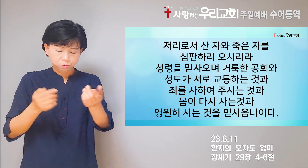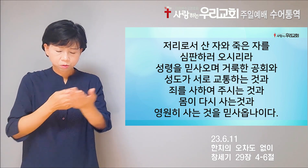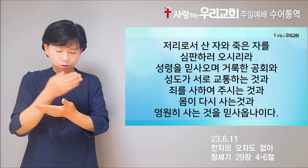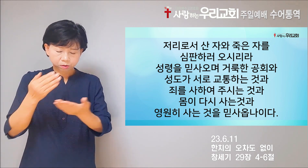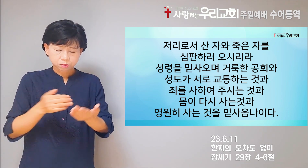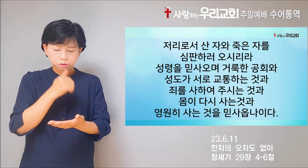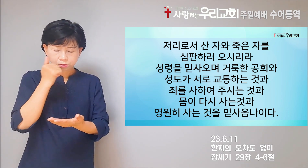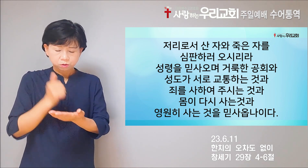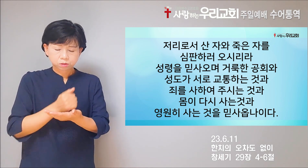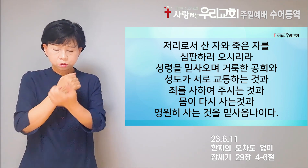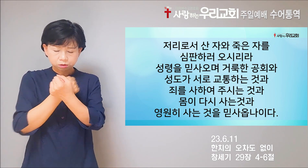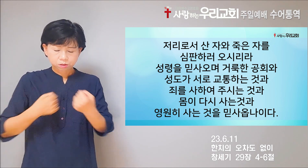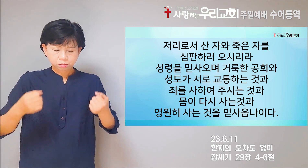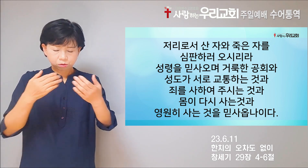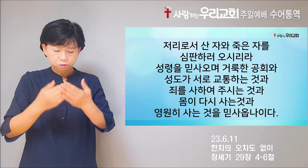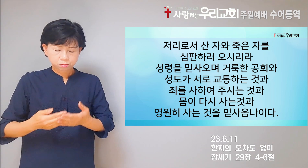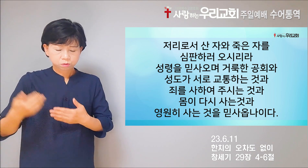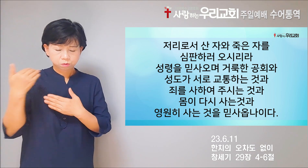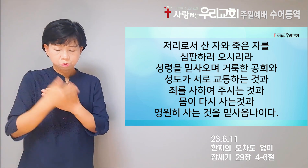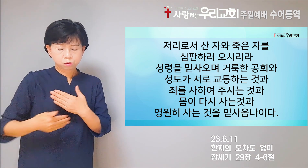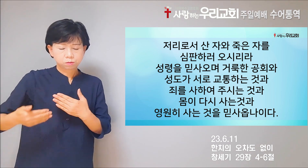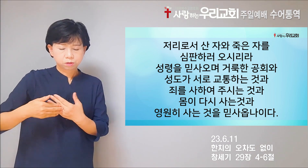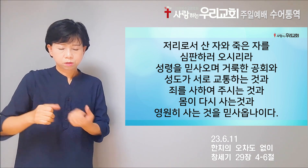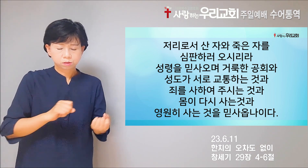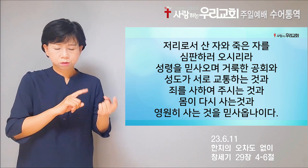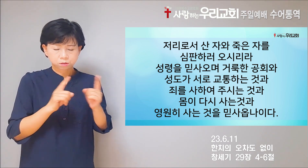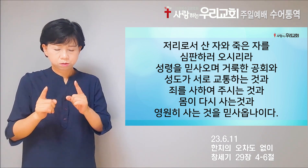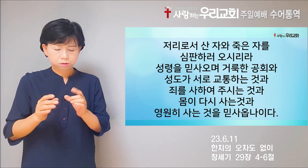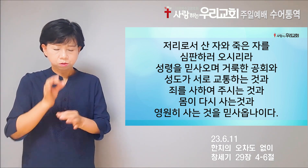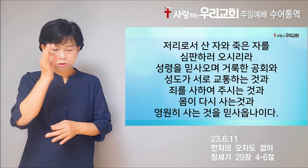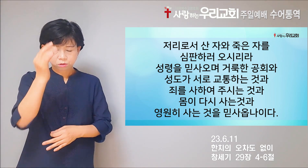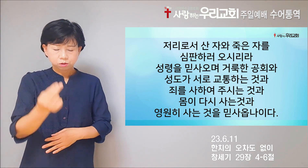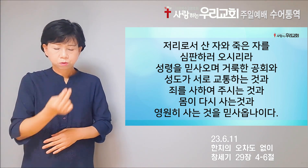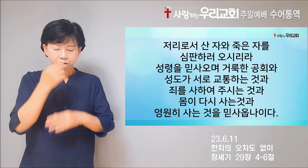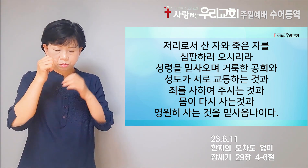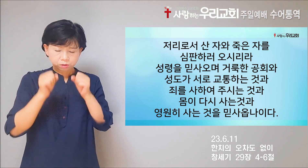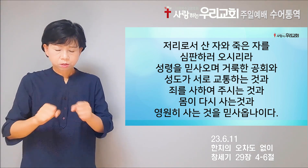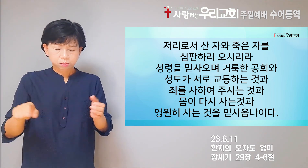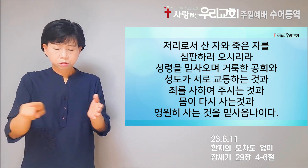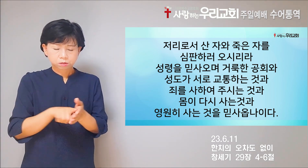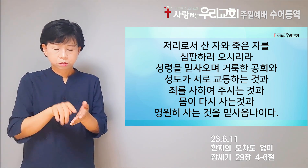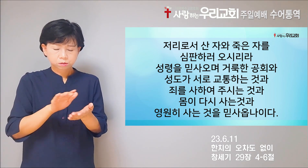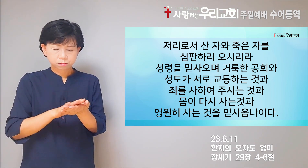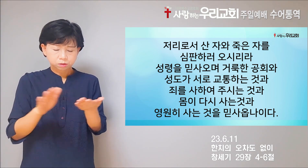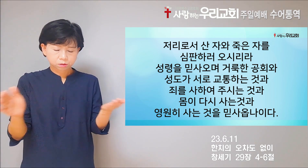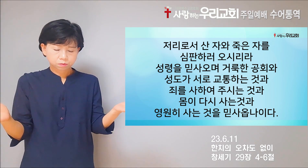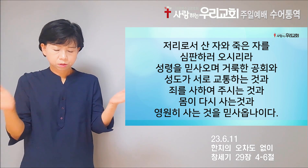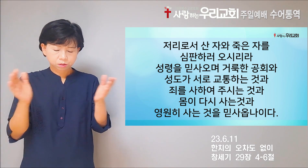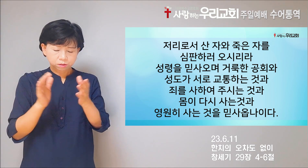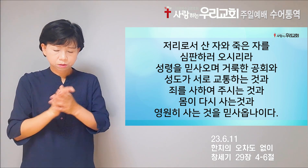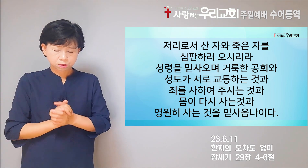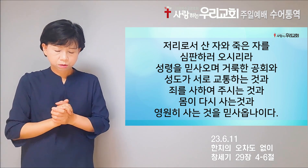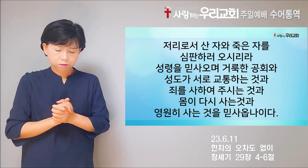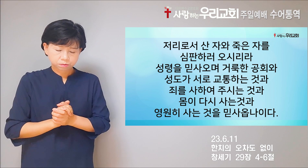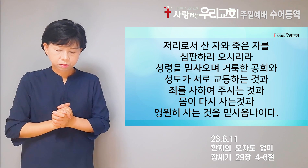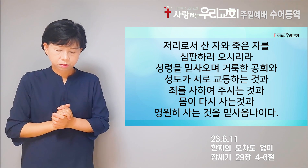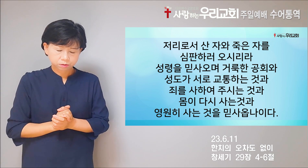것과 죄를 사하여 주시는 것과 몸이 다시 사는 것과 영원히 사는